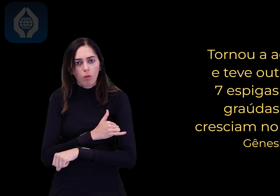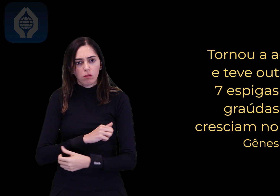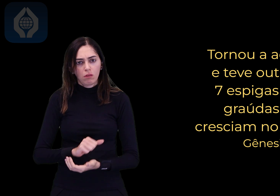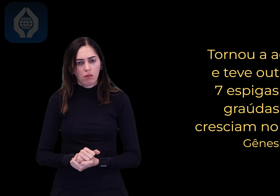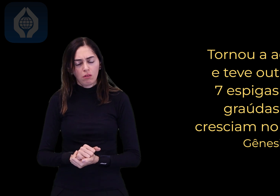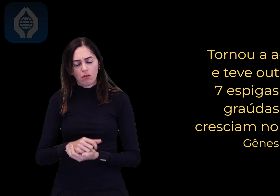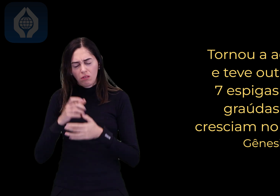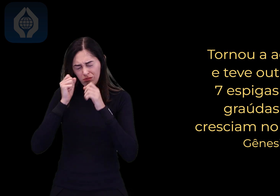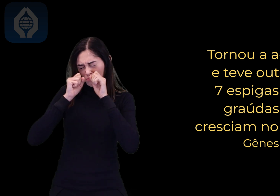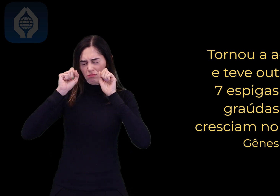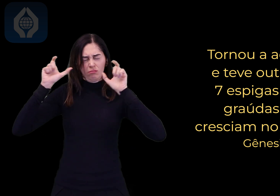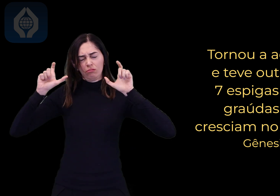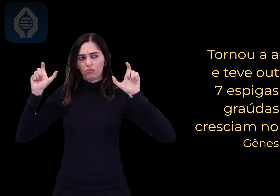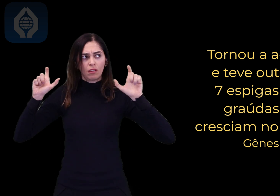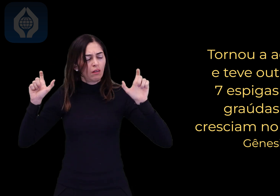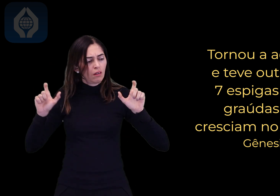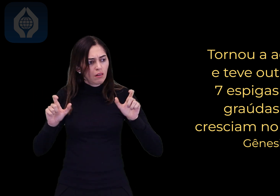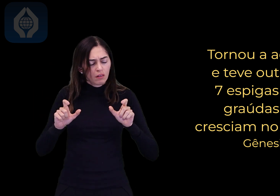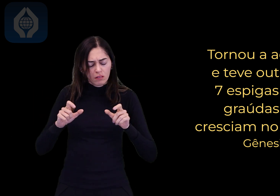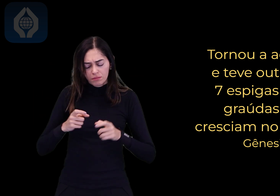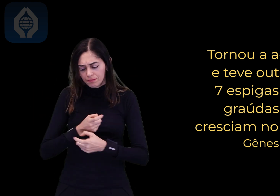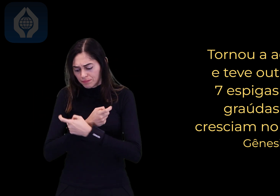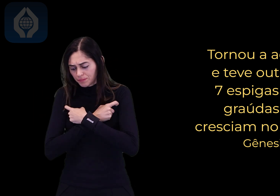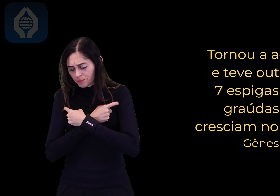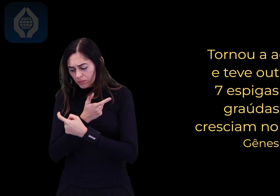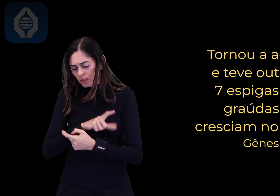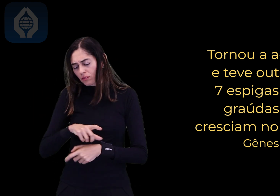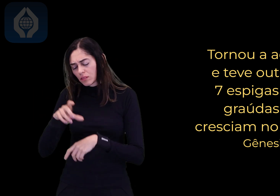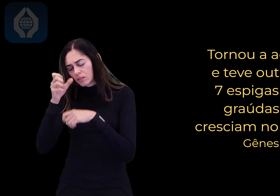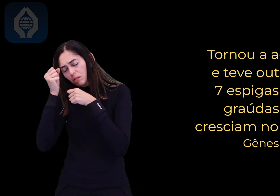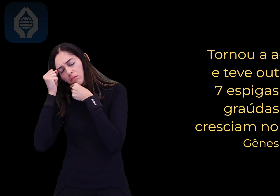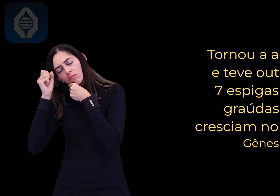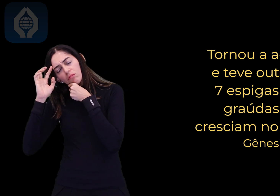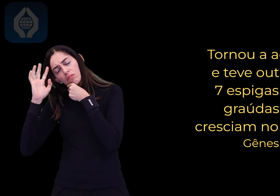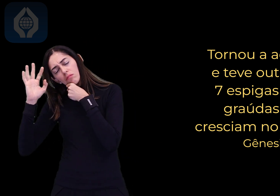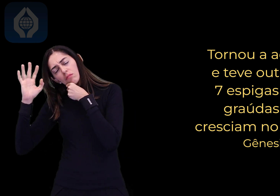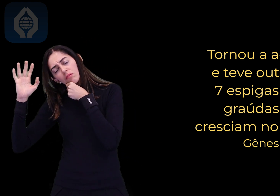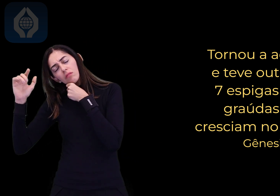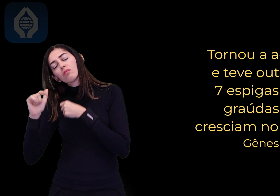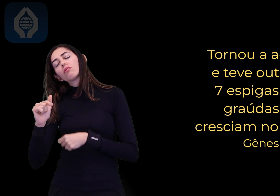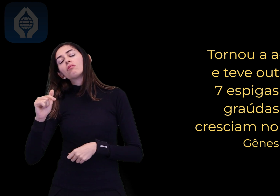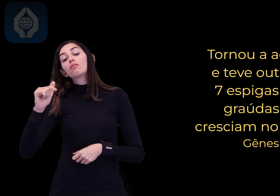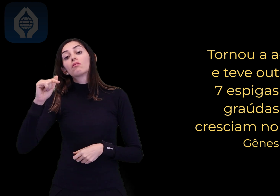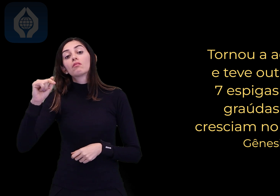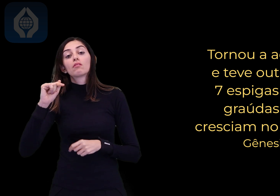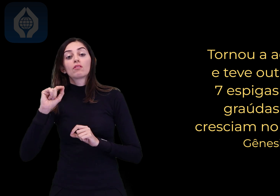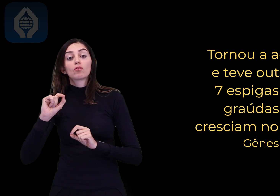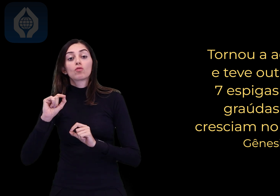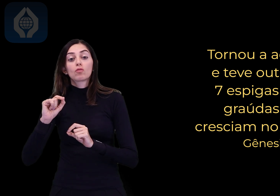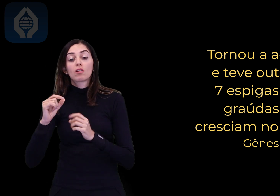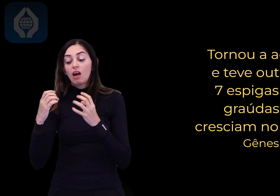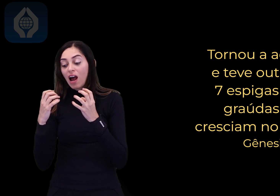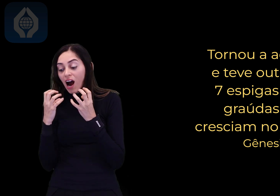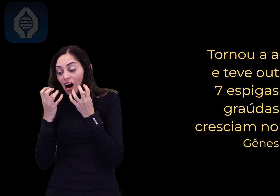Tornou a adormecer e teve outro sonho. 7 espigas de trigo graúdas e boas cresciam no mesmo pé.